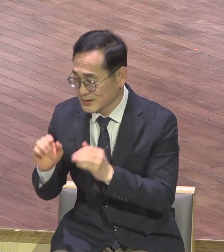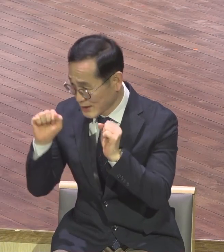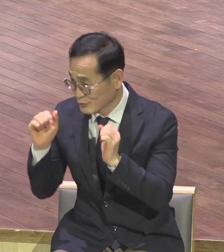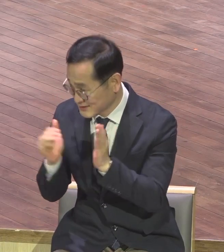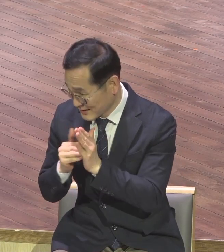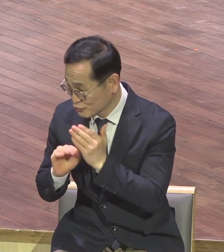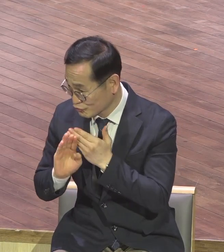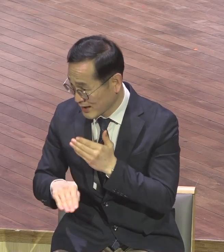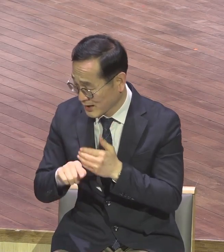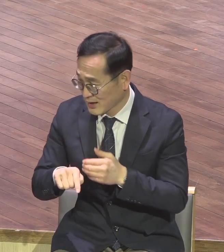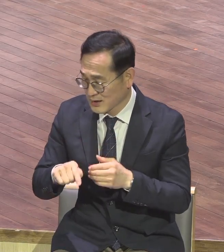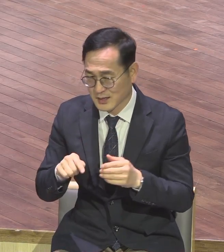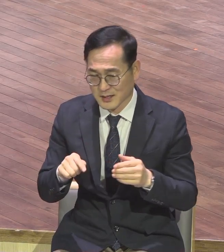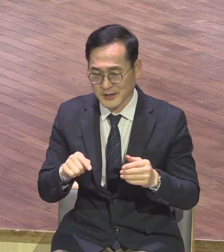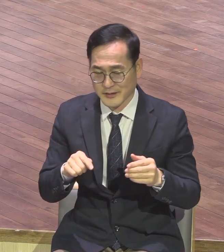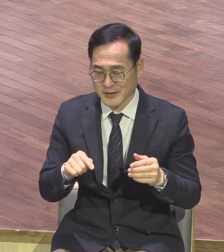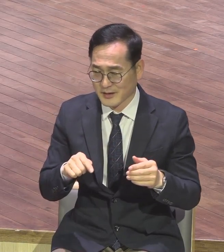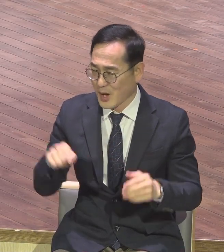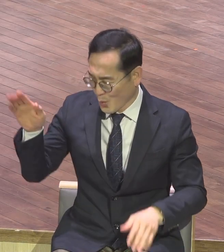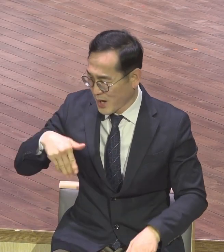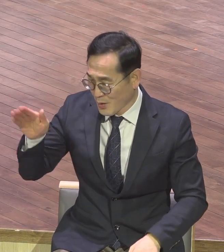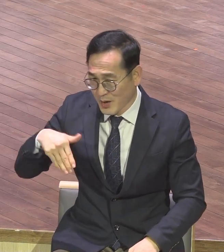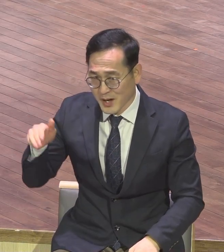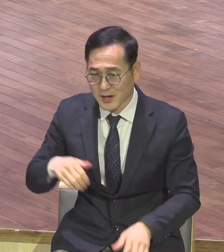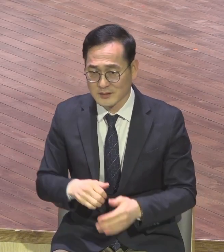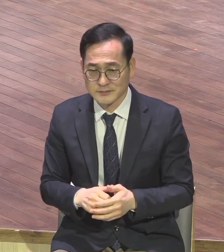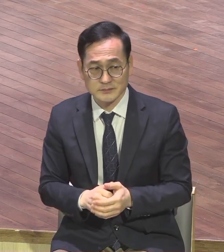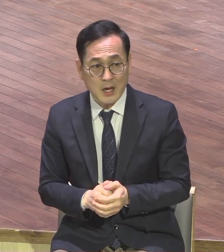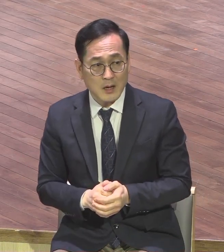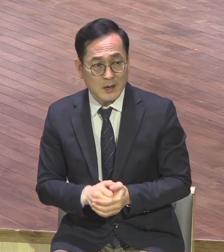이야기를 했어요. 그러니까 이 노사연 씨가